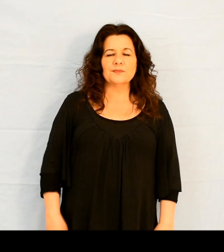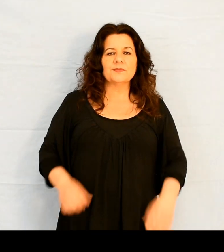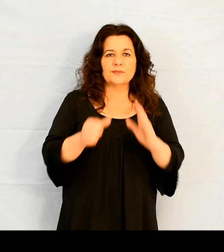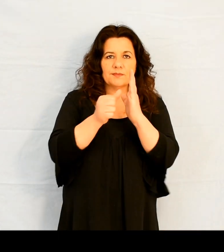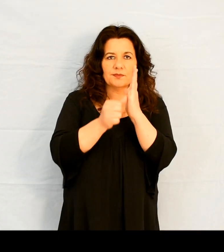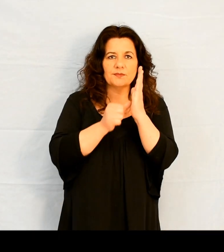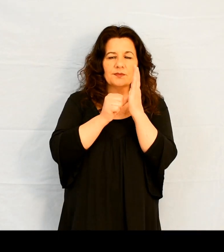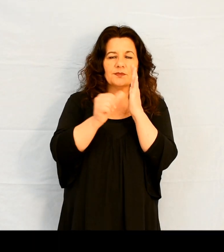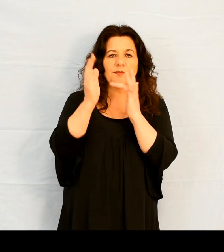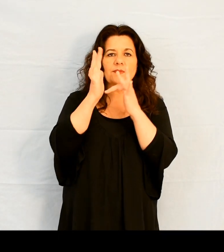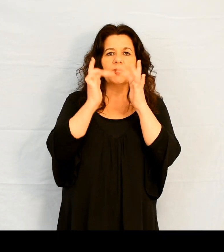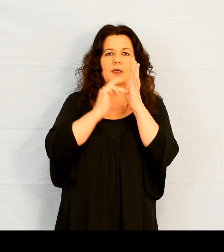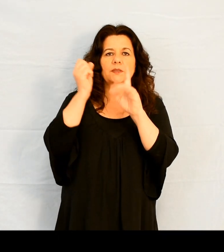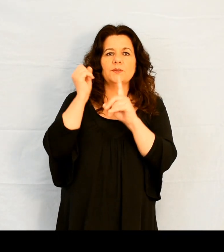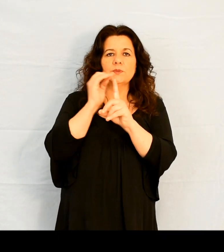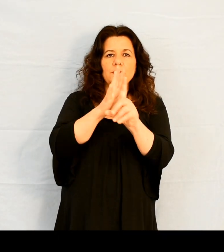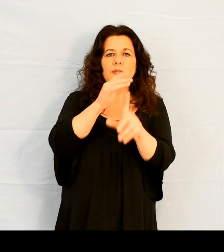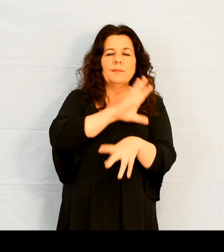Évangile de Jésus-Christ selon saint Luc.